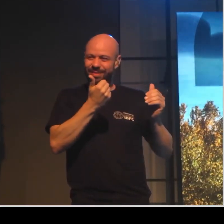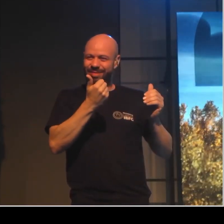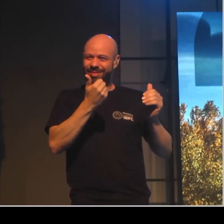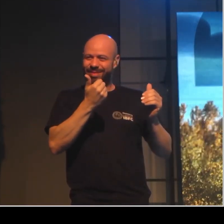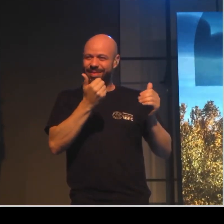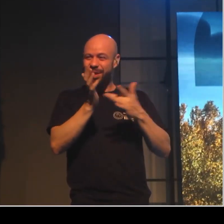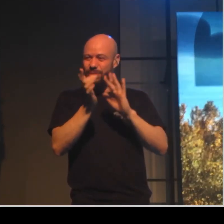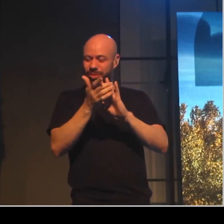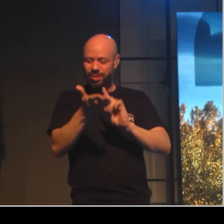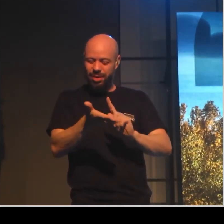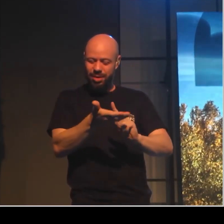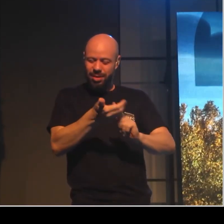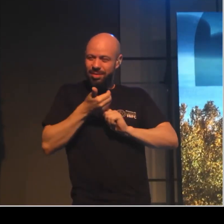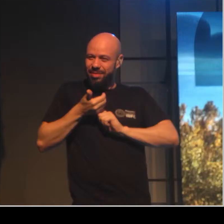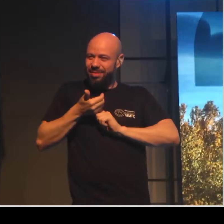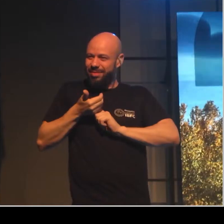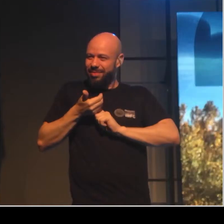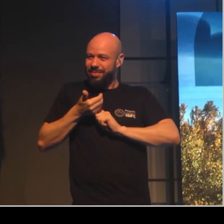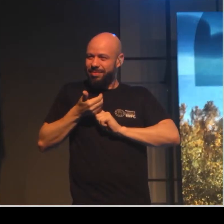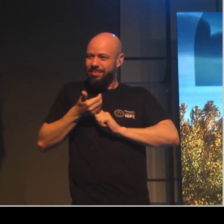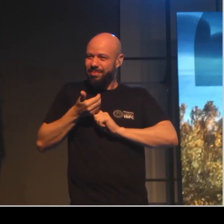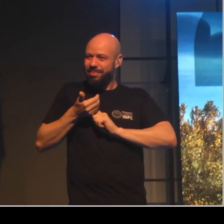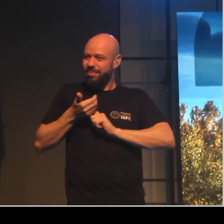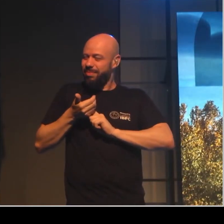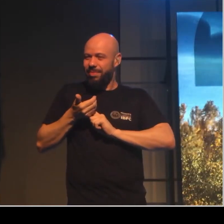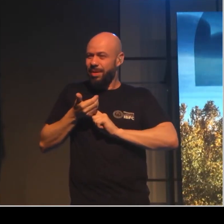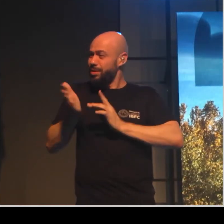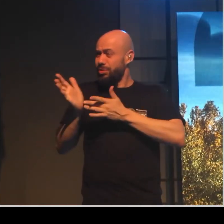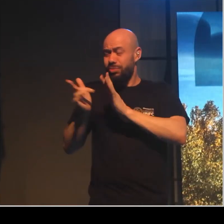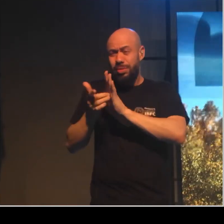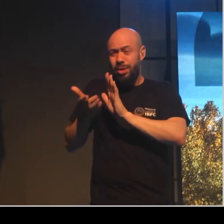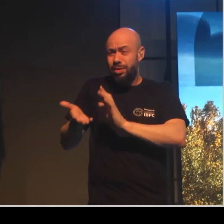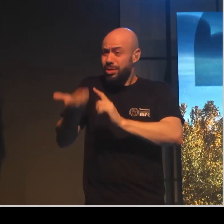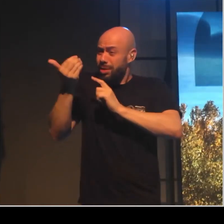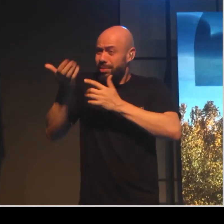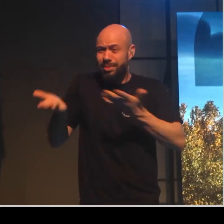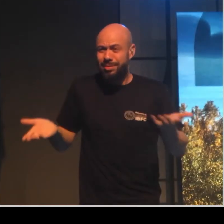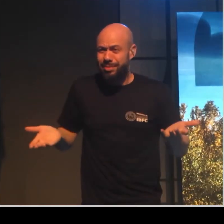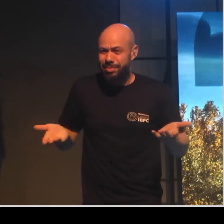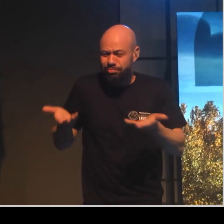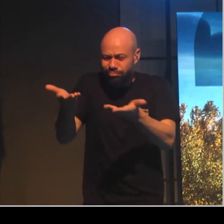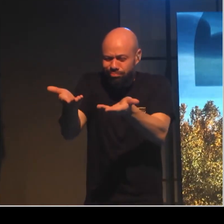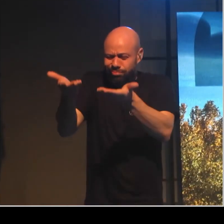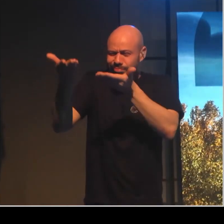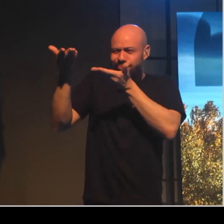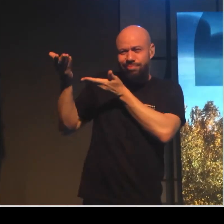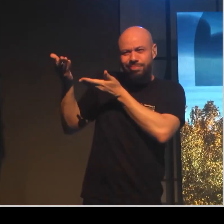E que existe uma nova maneira de viver em Cristo Jesus.